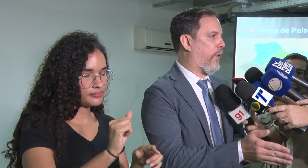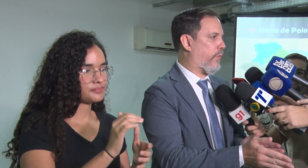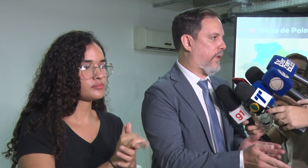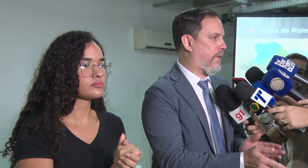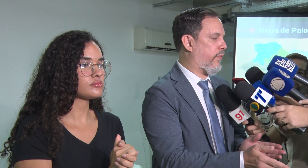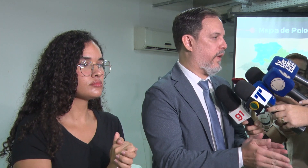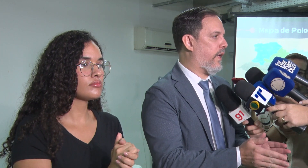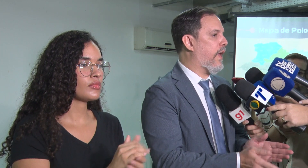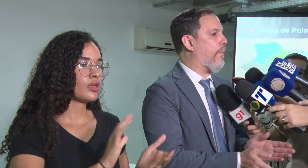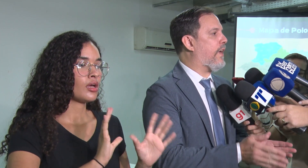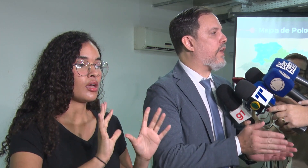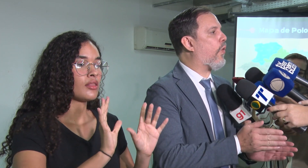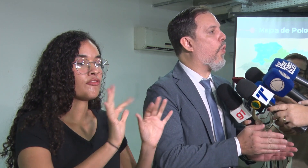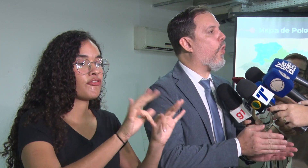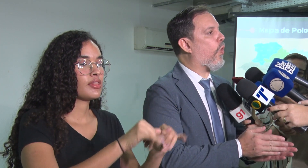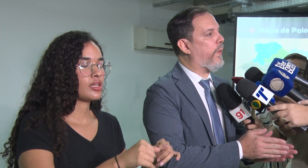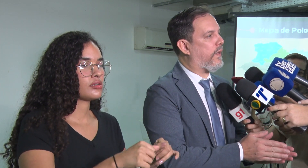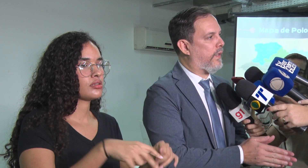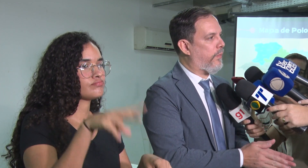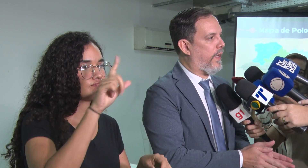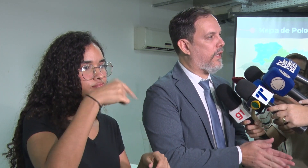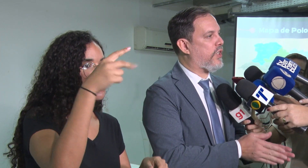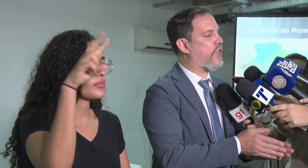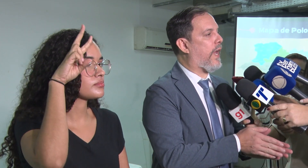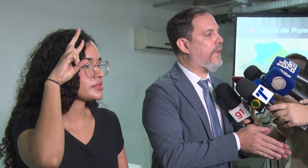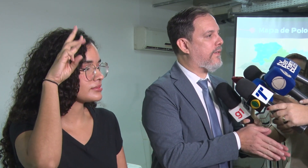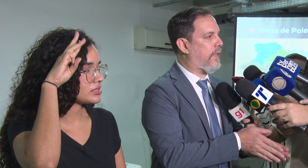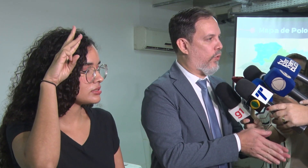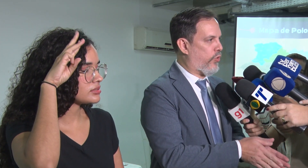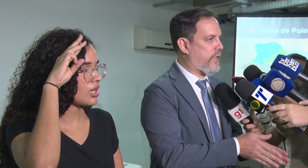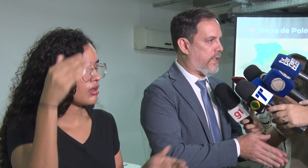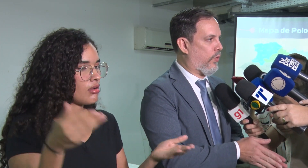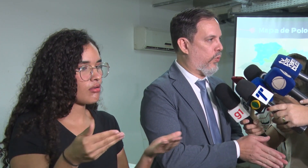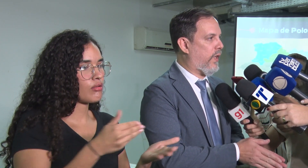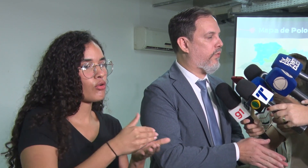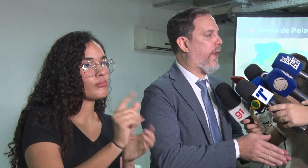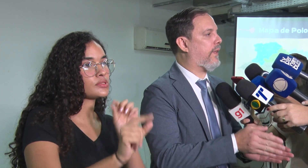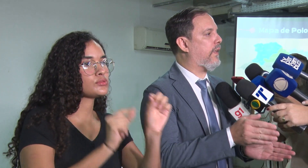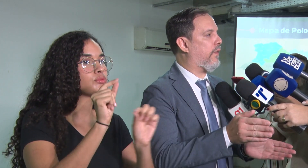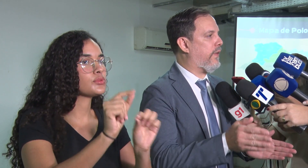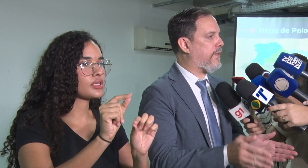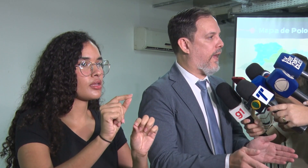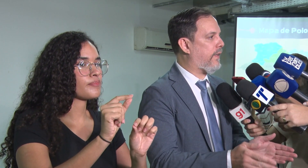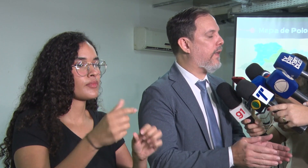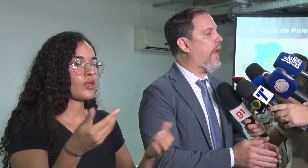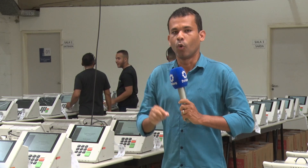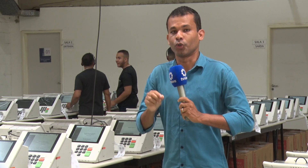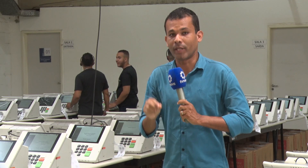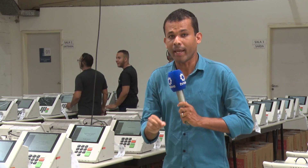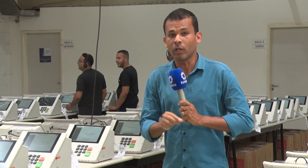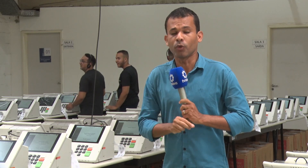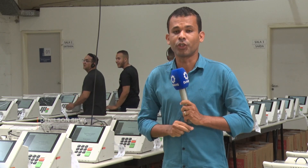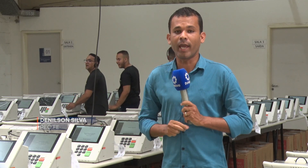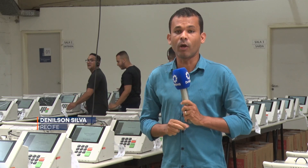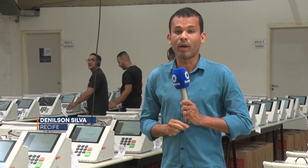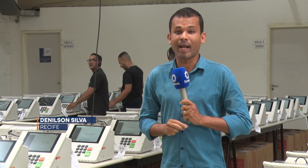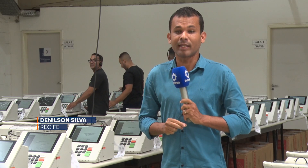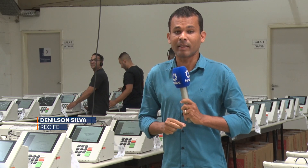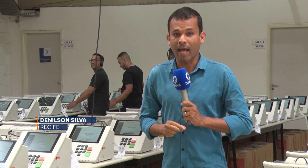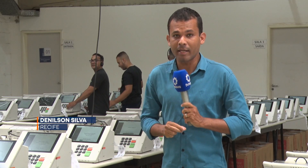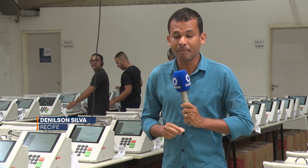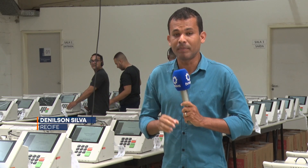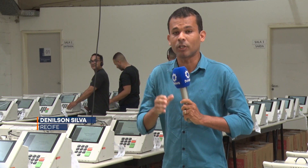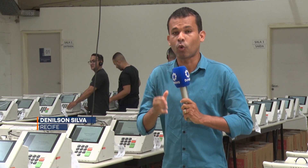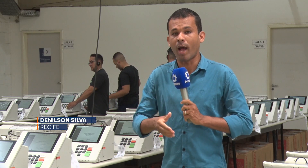termina na próxima terça-feira, mas já concomitantemente, a gente já inicia hoje, segunda, e vai até dia 27. Os técnicos checam